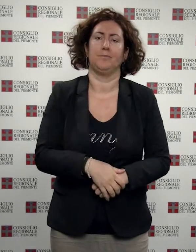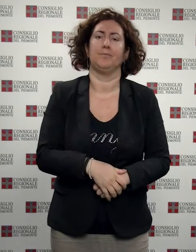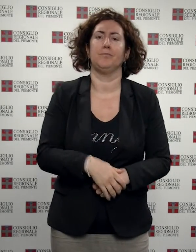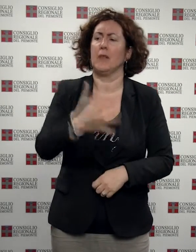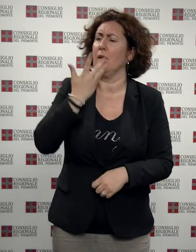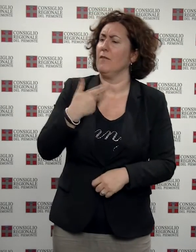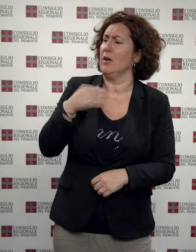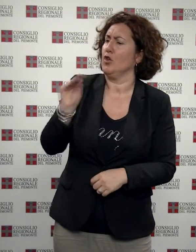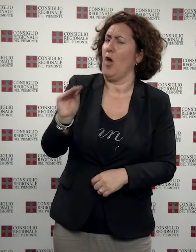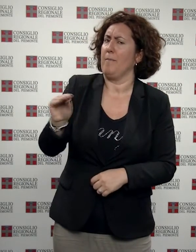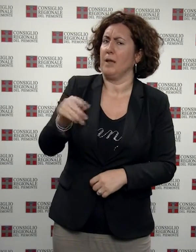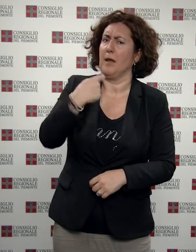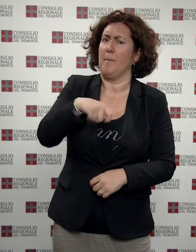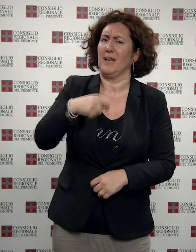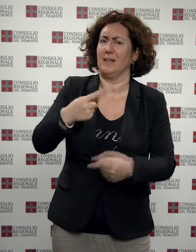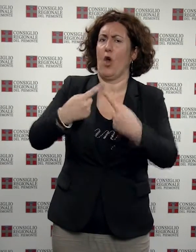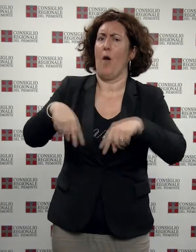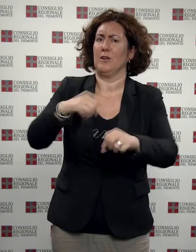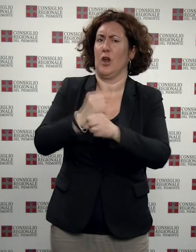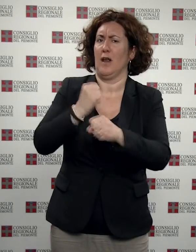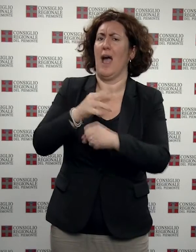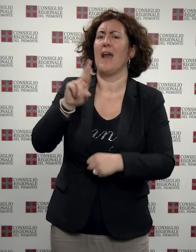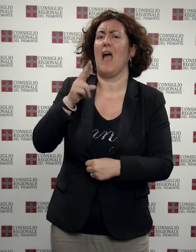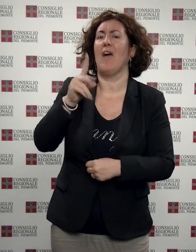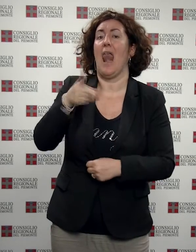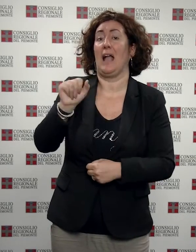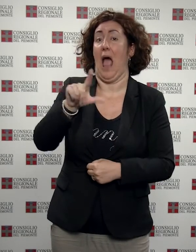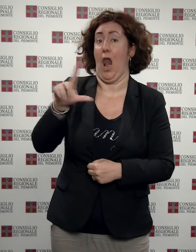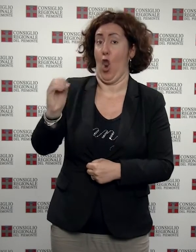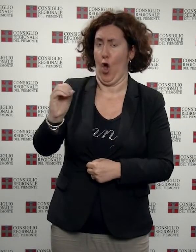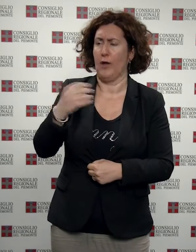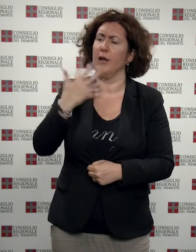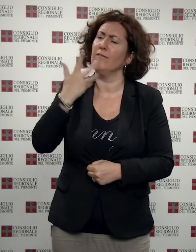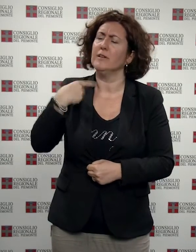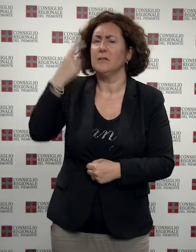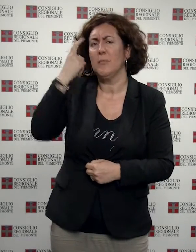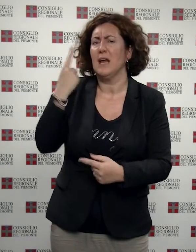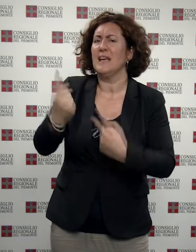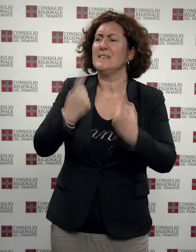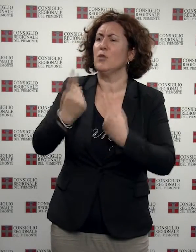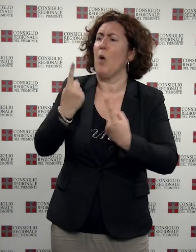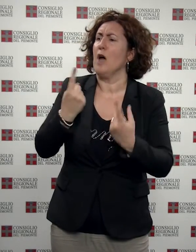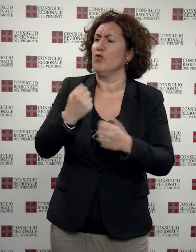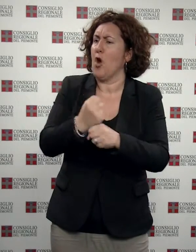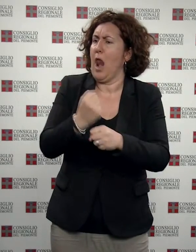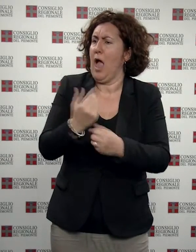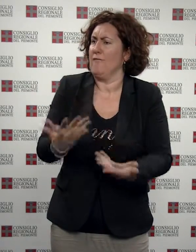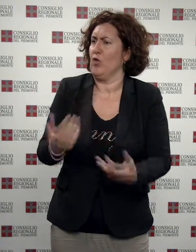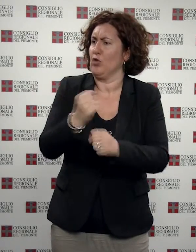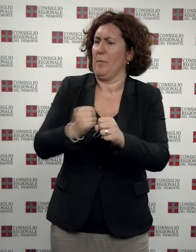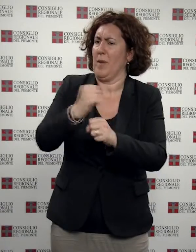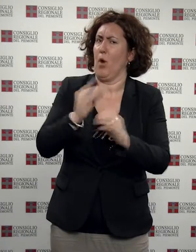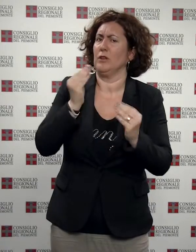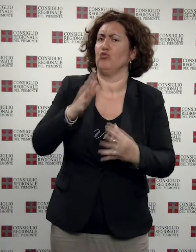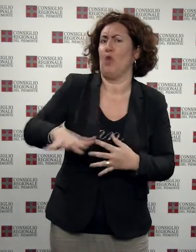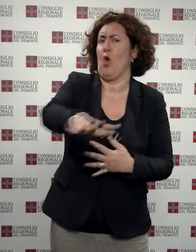Commissione Lavoro del Consiglio regionale, Raffaele Gallo, sulla situazione dell'occupazione giovanile in Piemonte. La